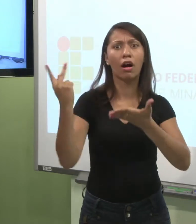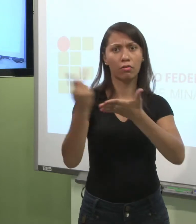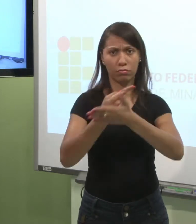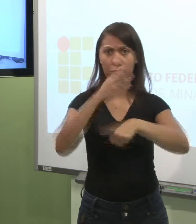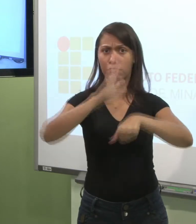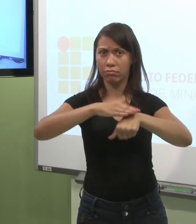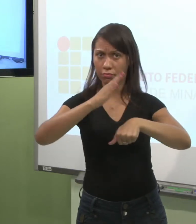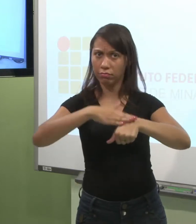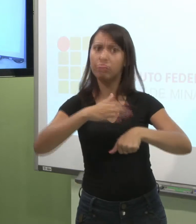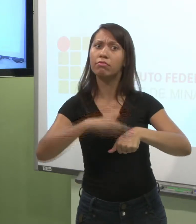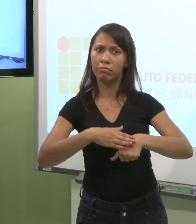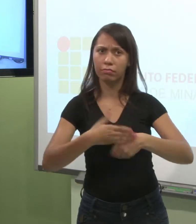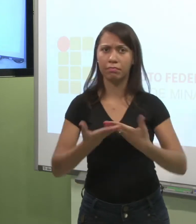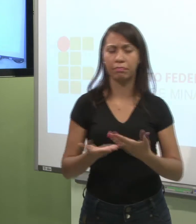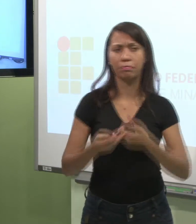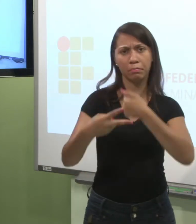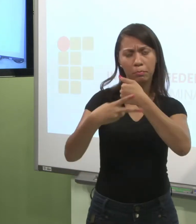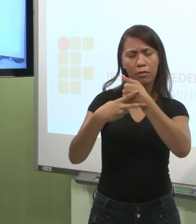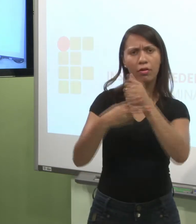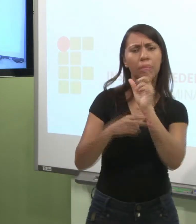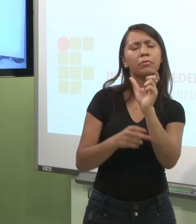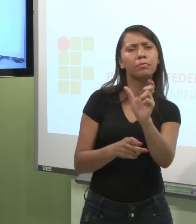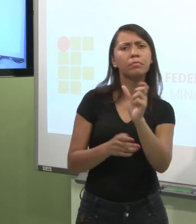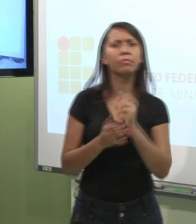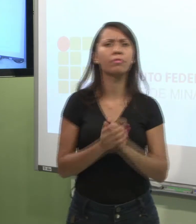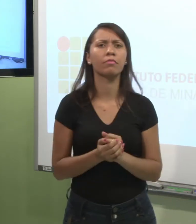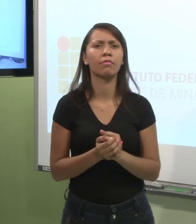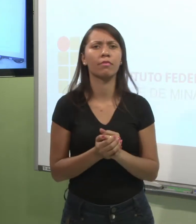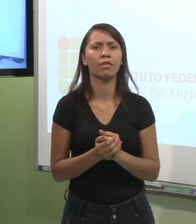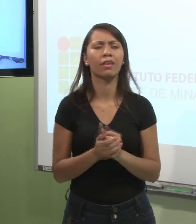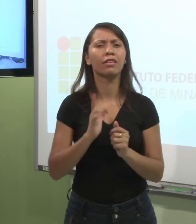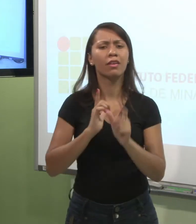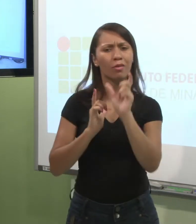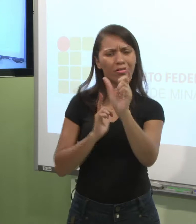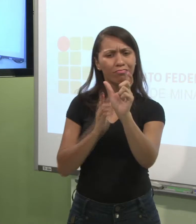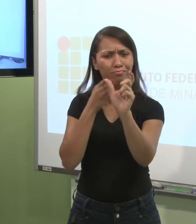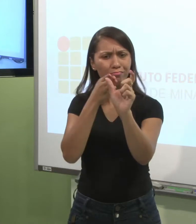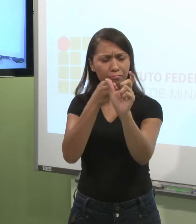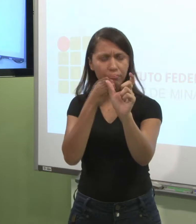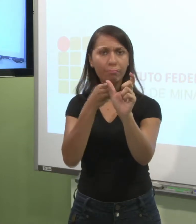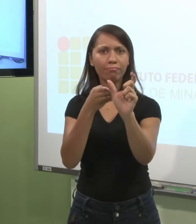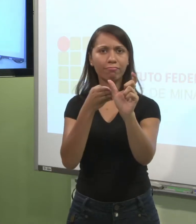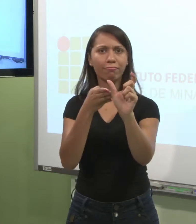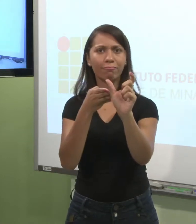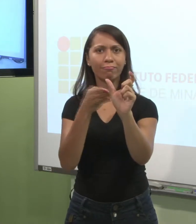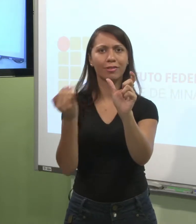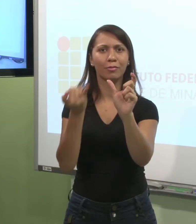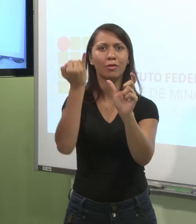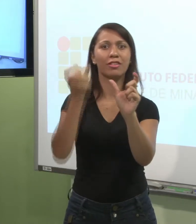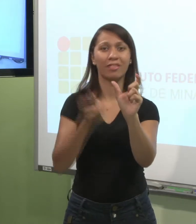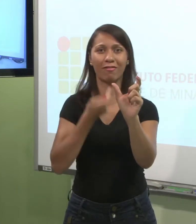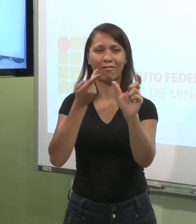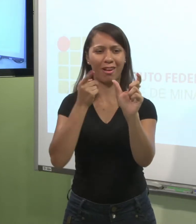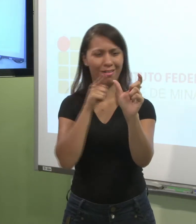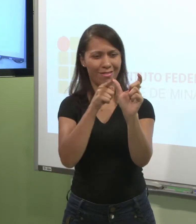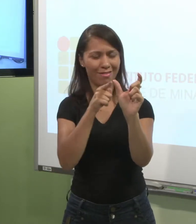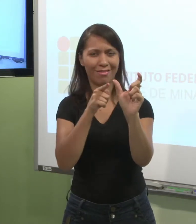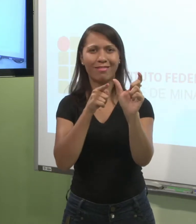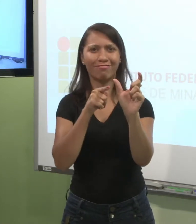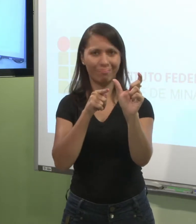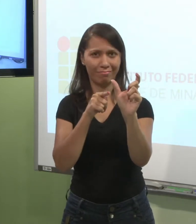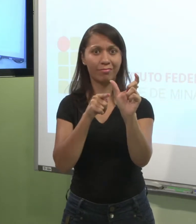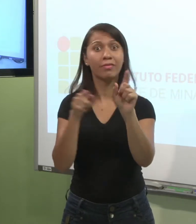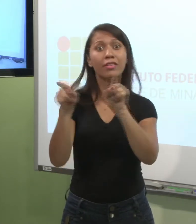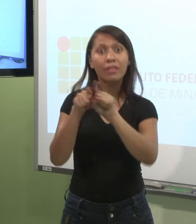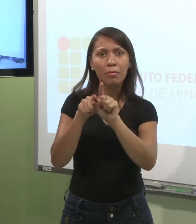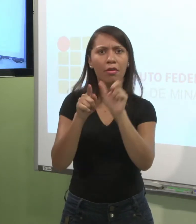ação ou o fato expresso pelo verbo. Tomando-se como ponto de referência o momento da fala, a enunciação. Os fatos